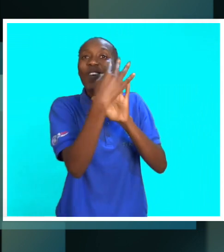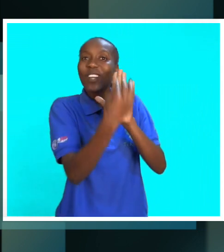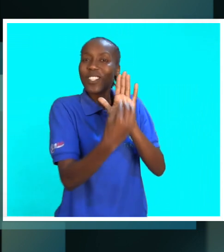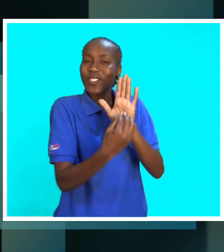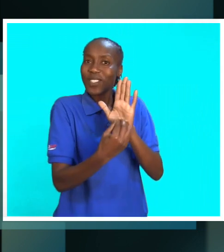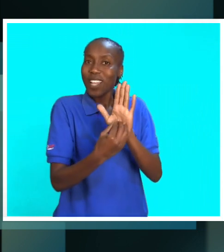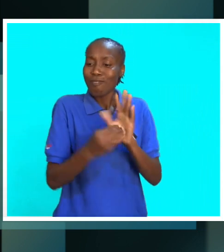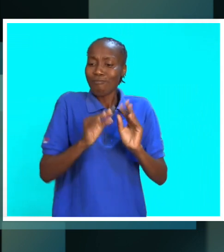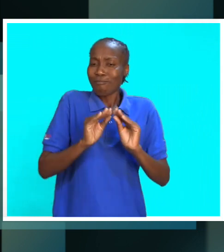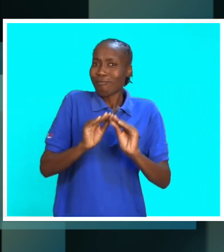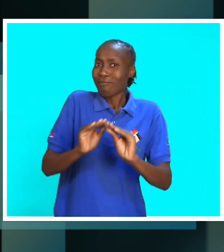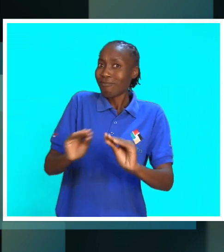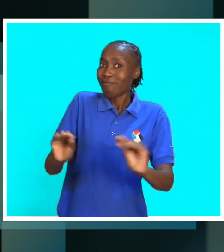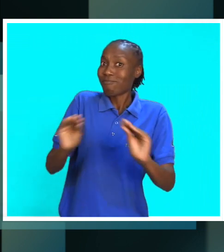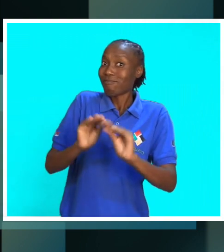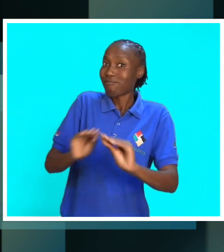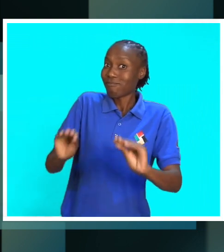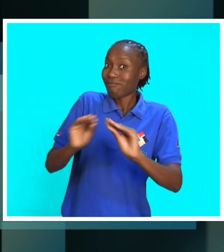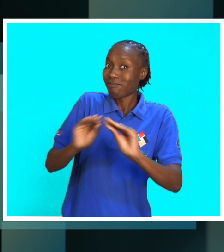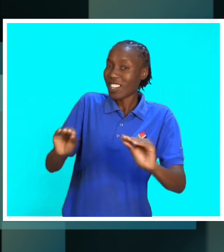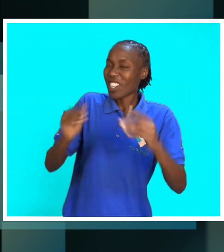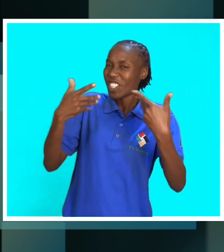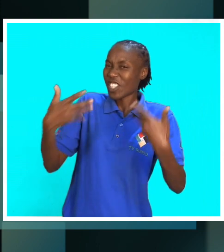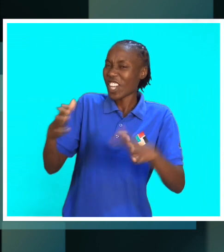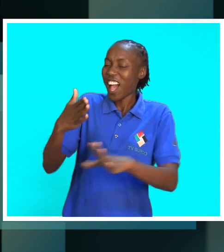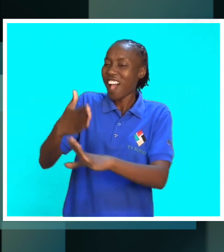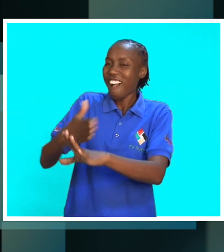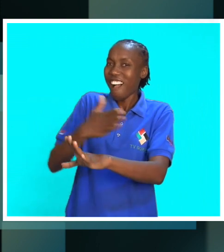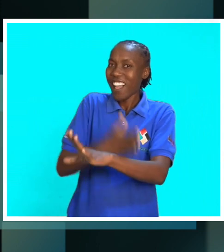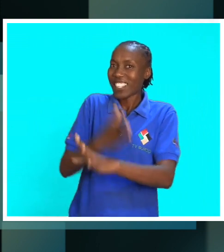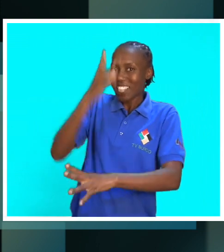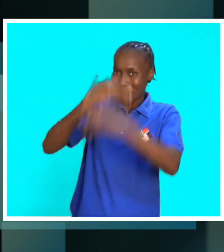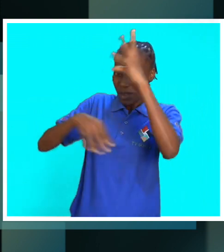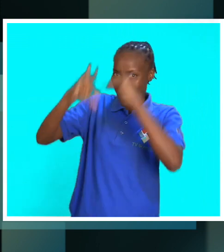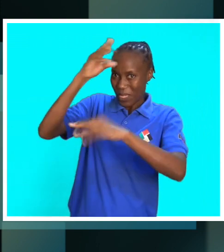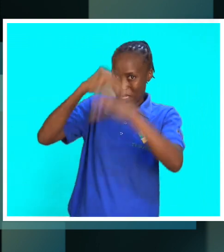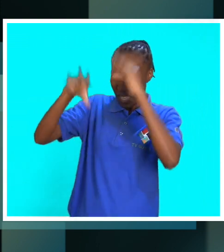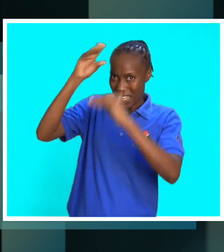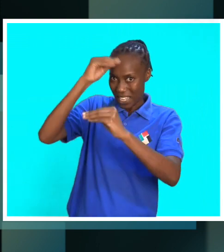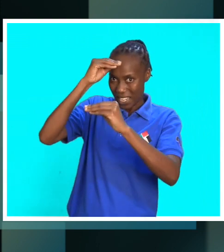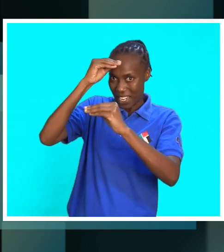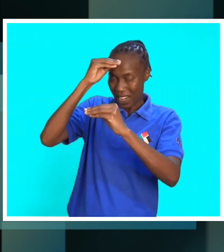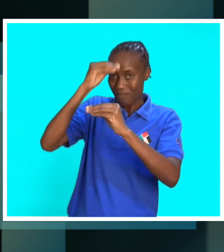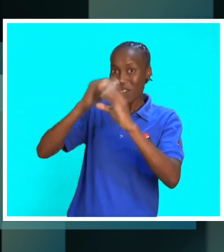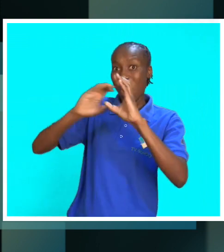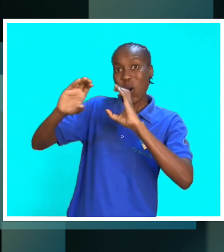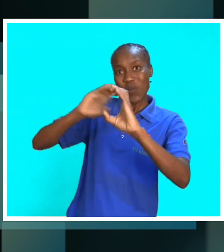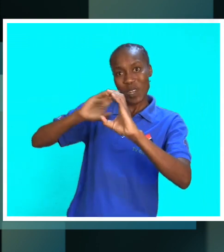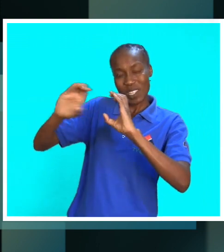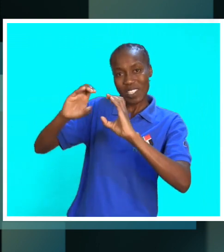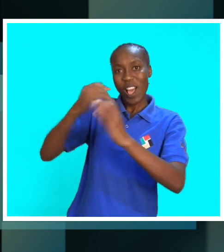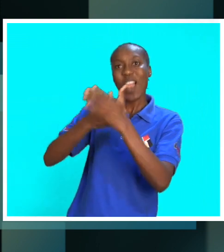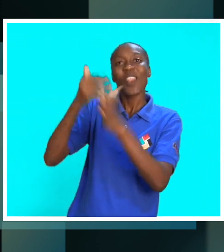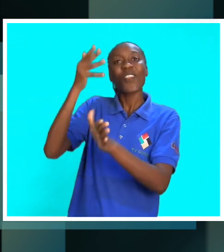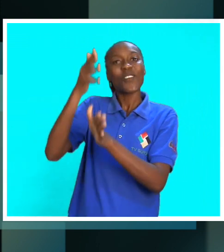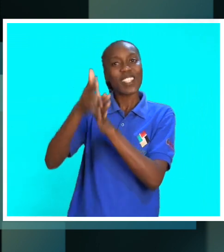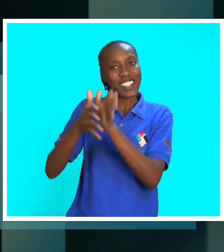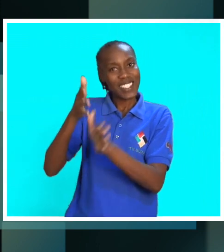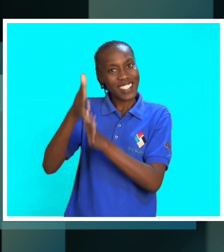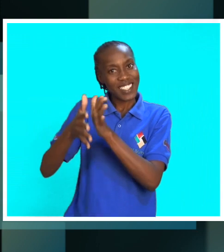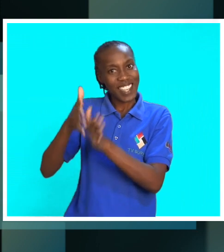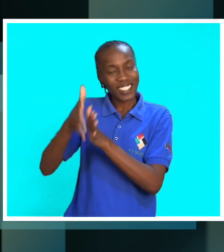com destaque para formadores que adquiriram ferramentas únicas de comunicação,